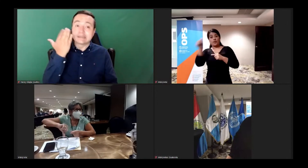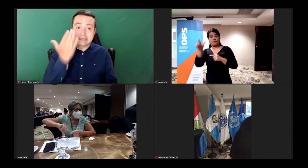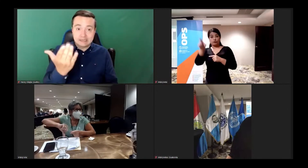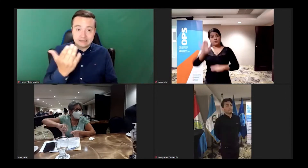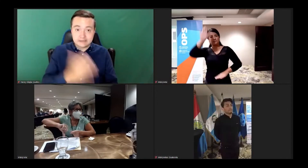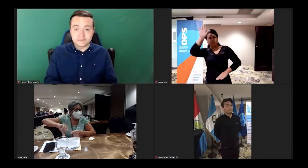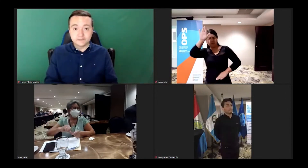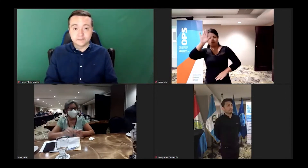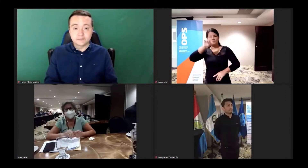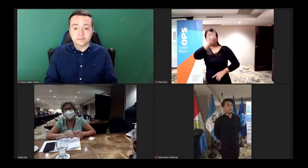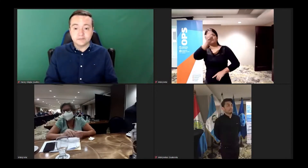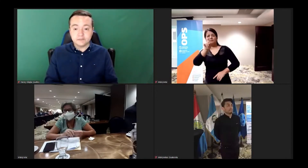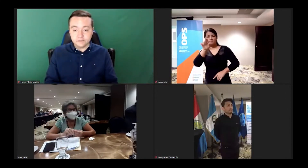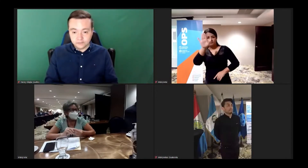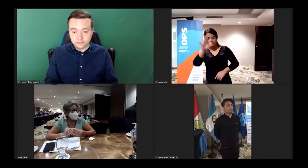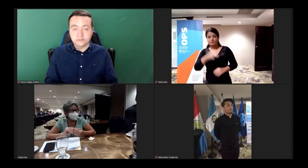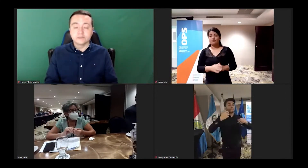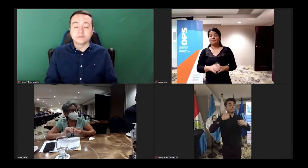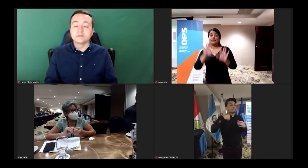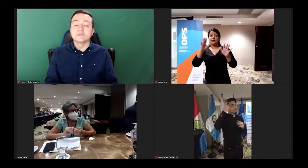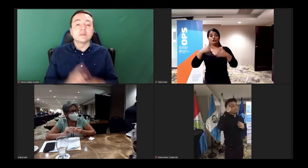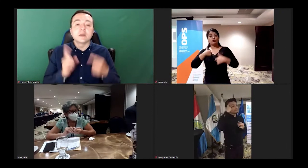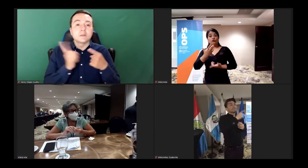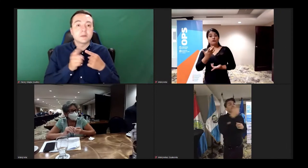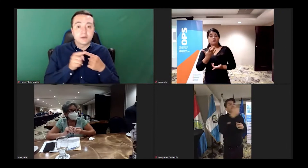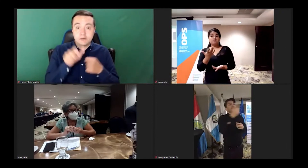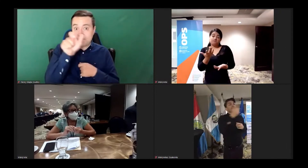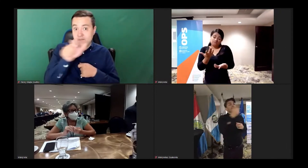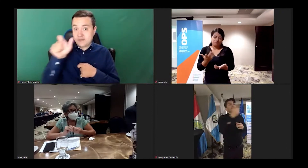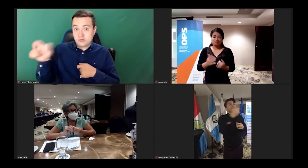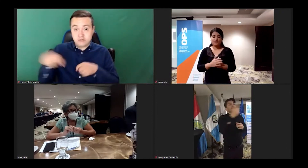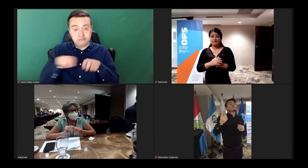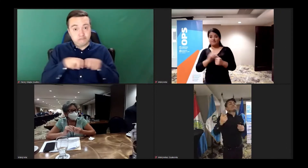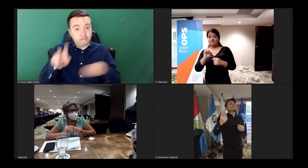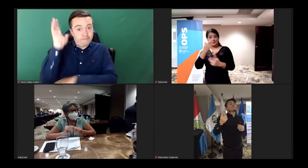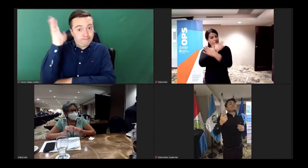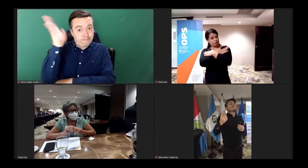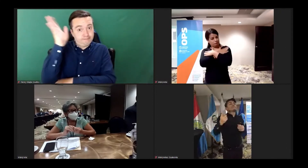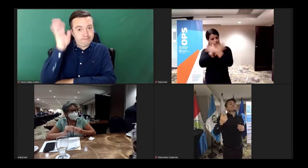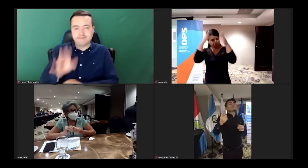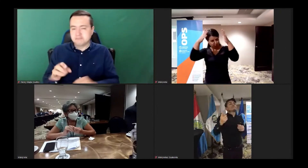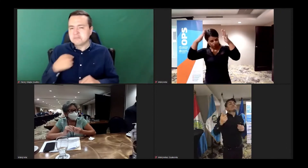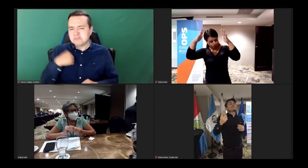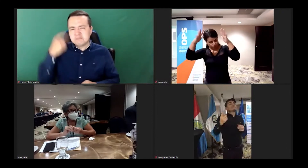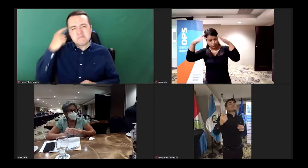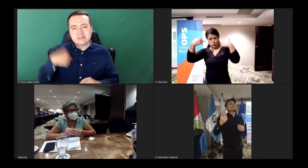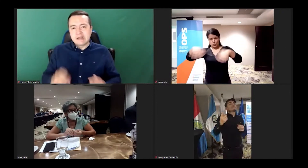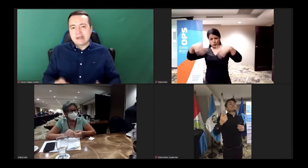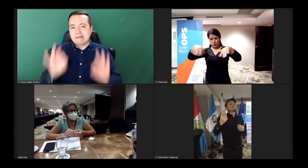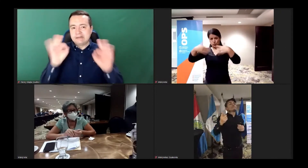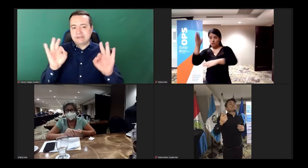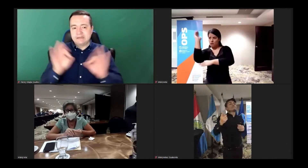Primeramente, pues creo que los panelistas estuvieron excelentes y